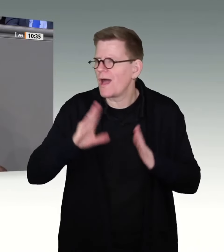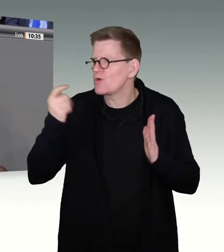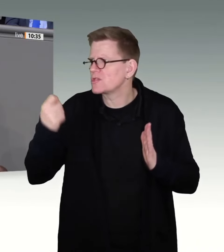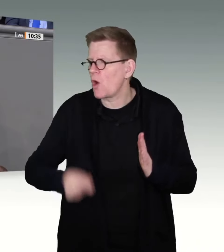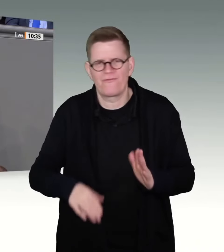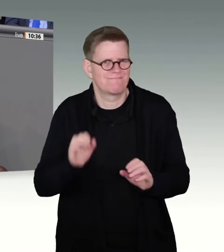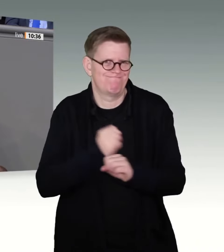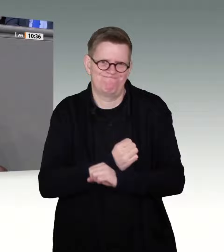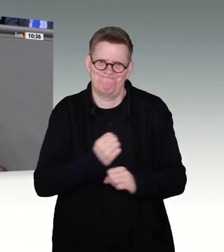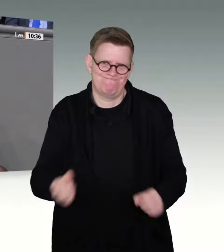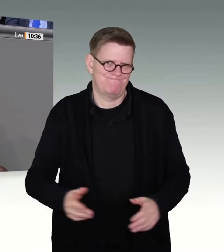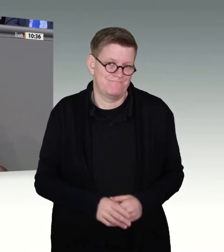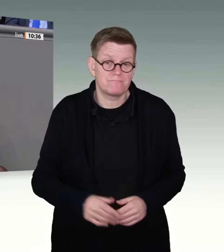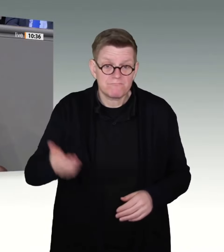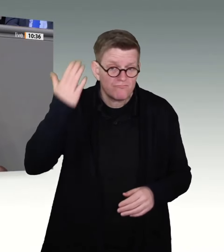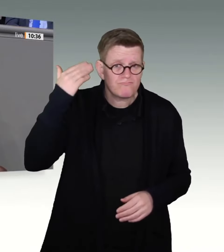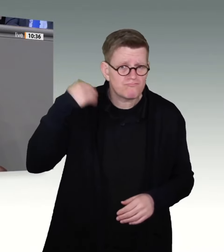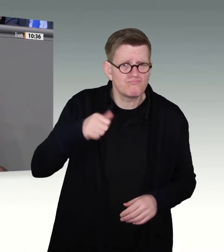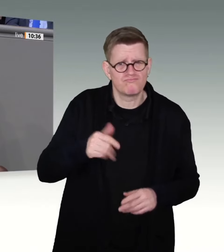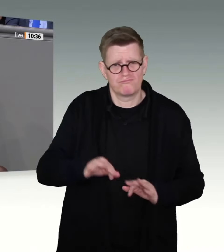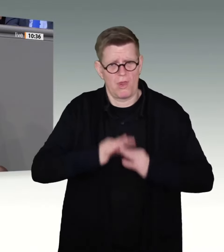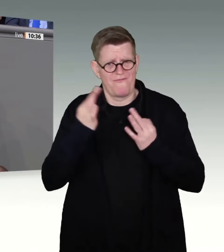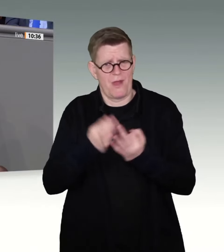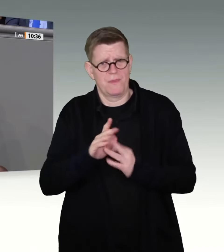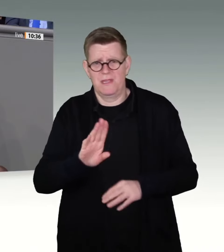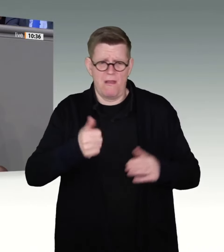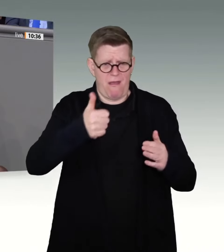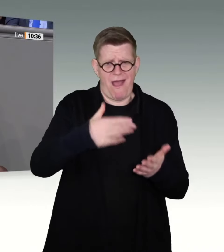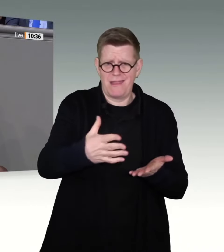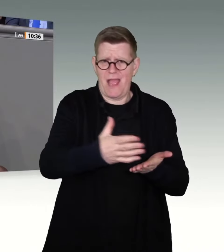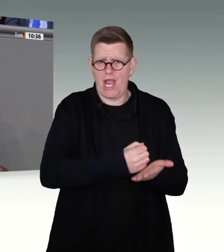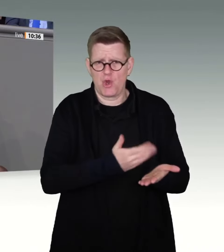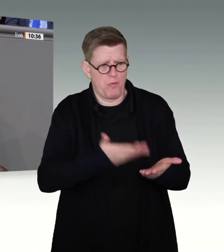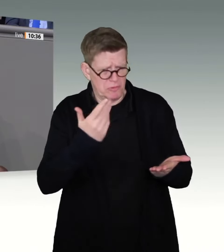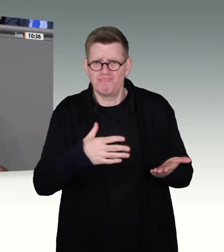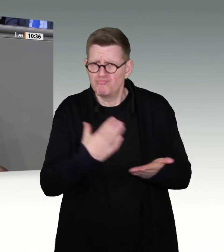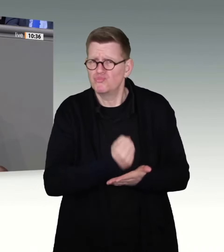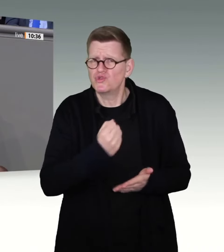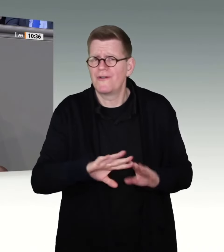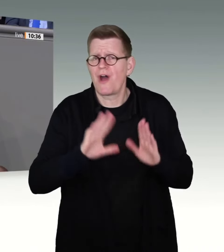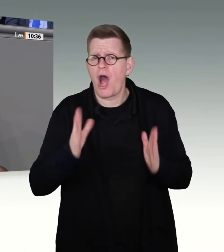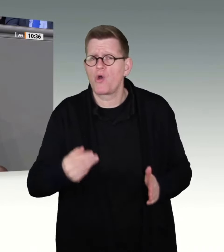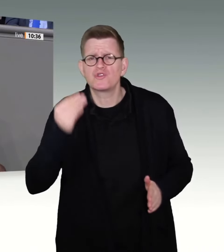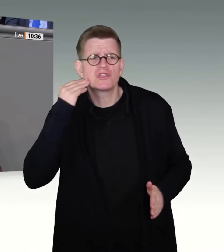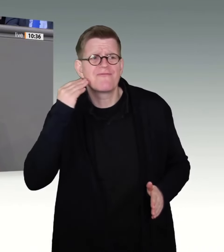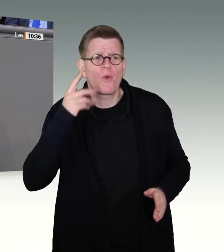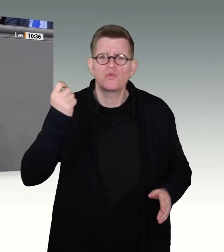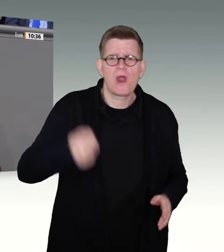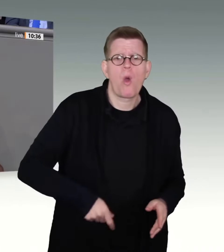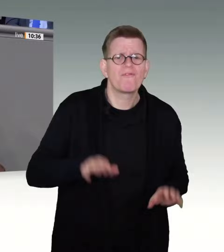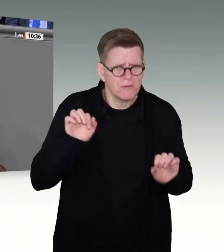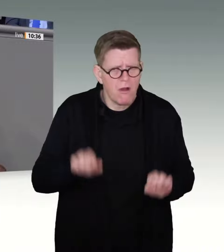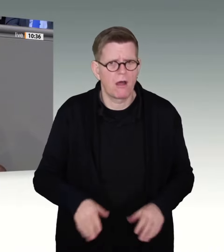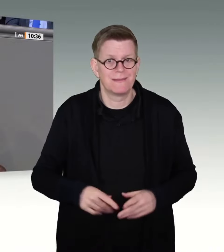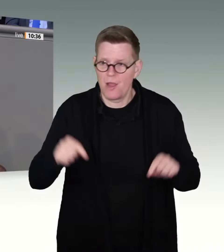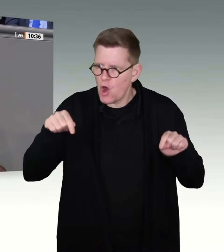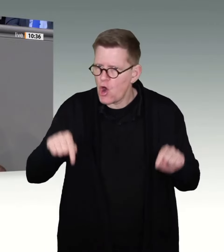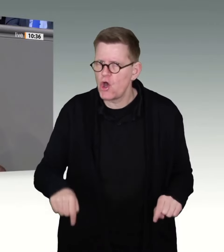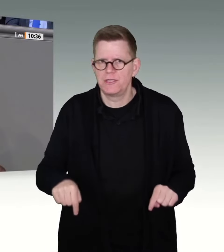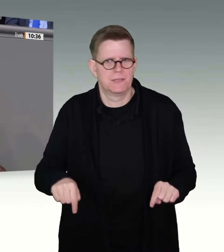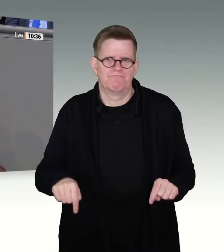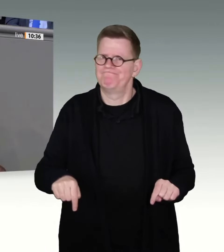mit einem Einkommen ganz selbstverständlich die eigenen vier Wände leisten. Heute ist es in den meisten Fällen nicht